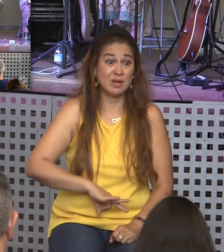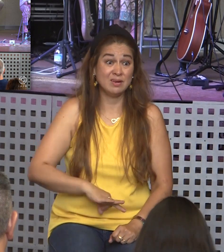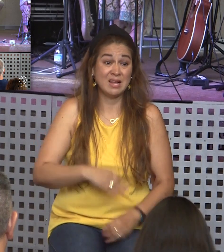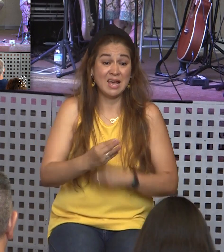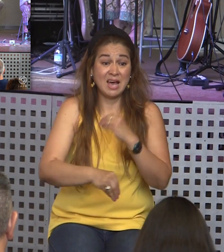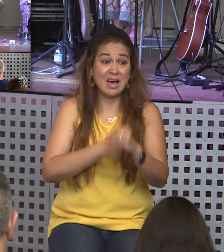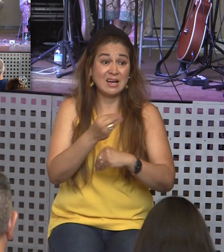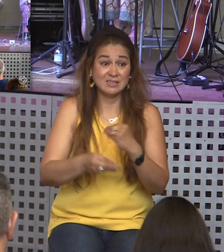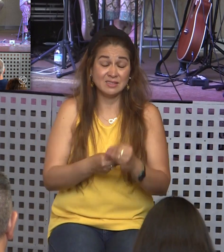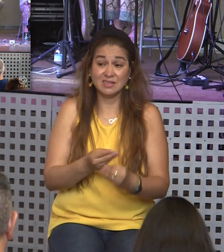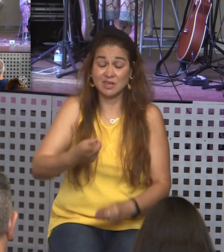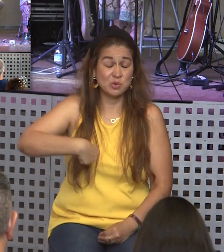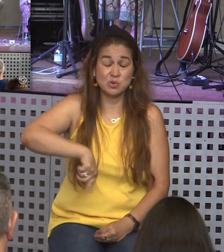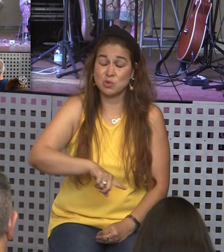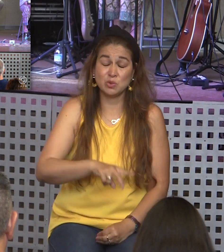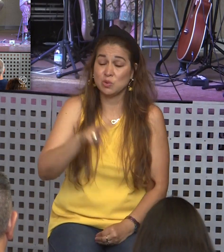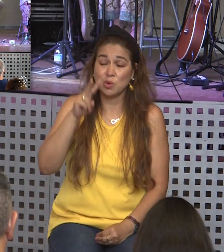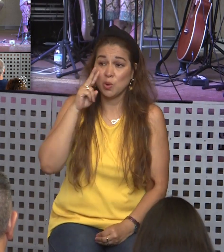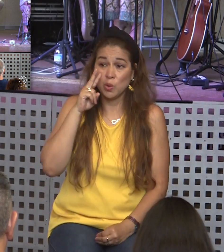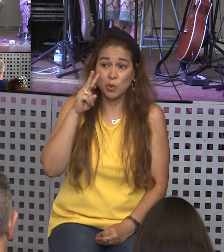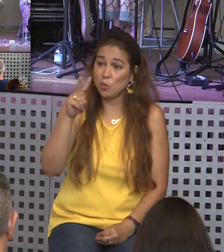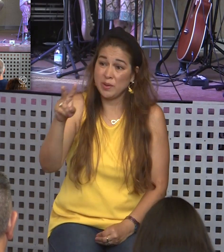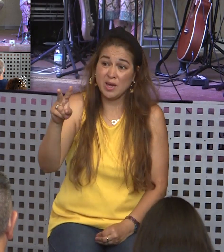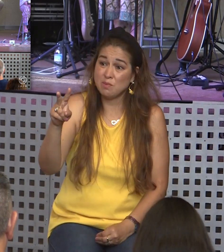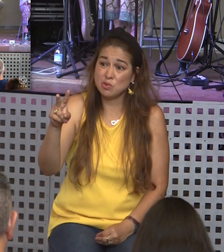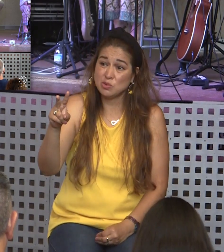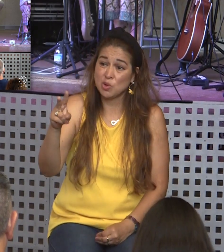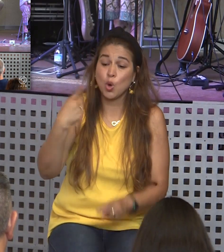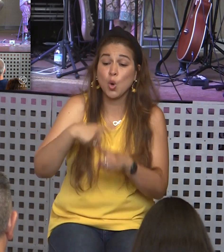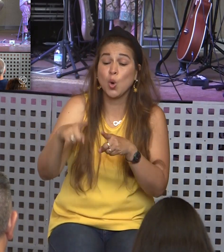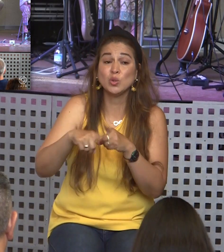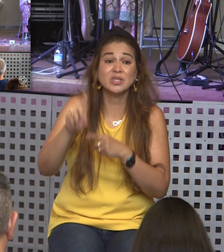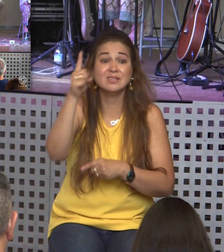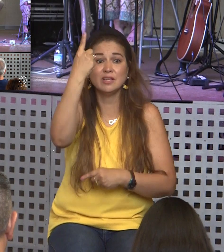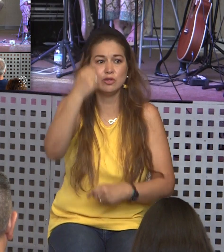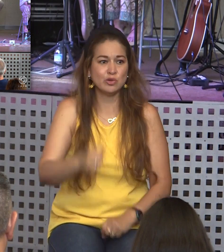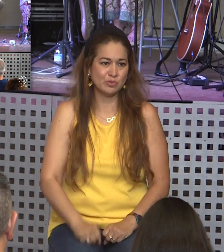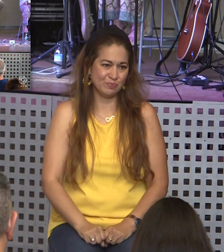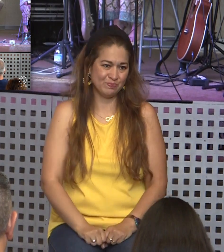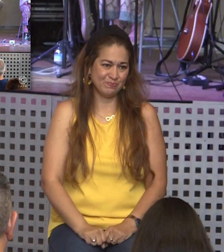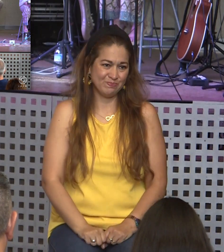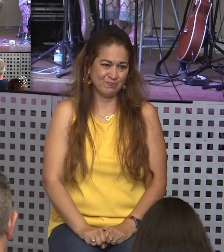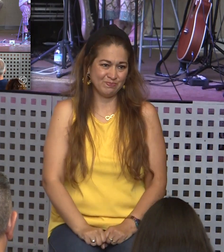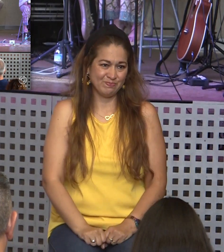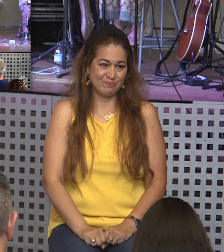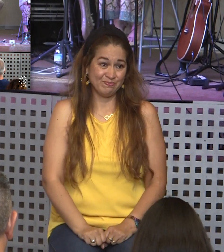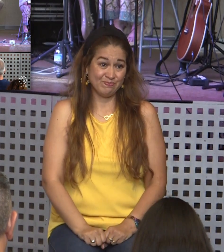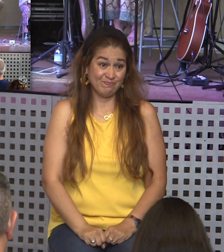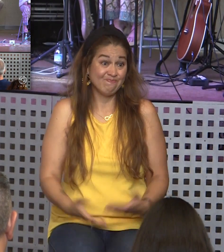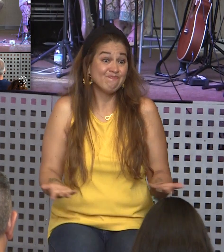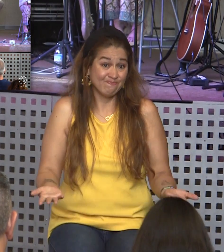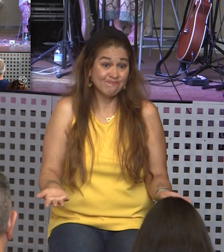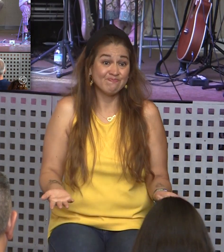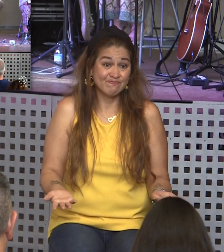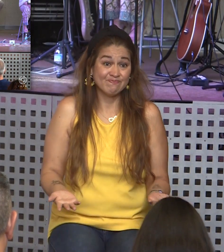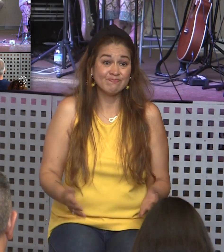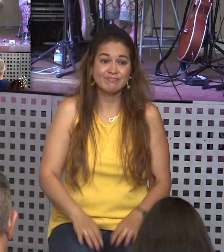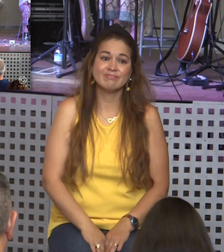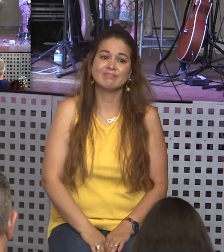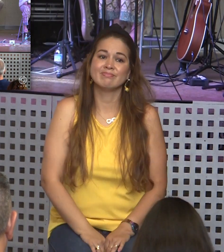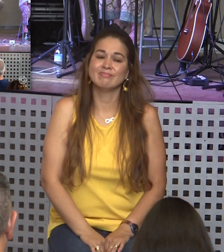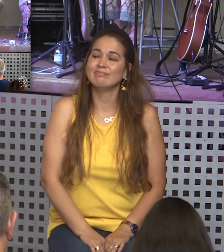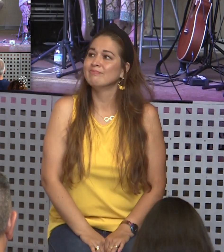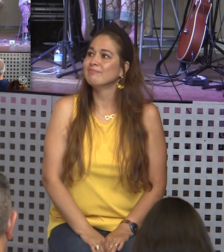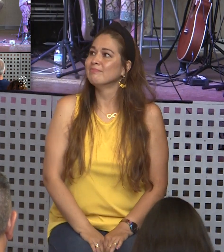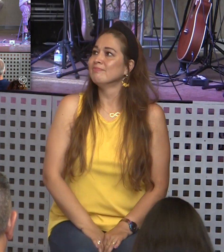no recibir sus beneficios. Nos vamos nuevamente a la Biblia. Hechos 28:25. Bien habló el Espíritu Santo por